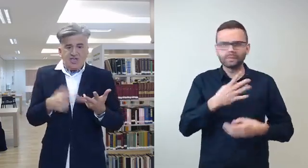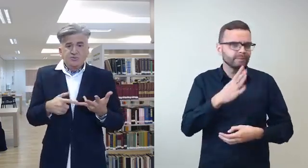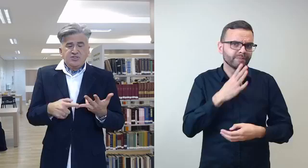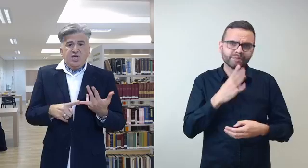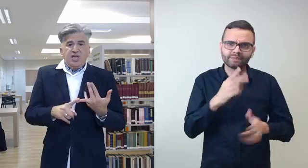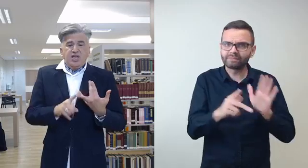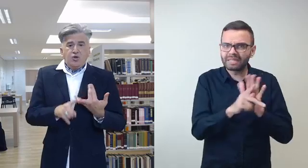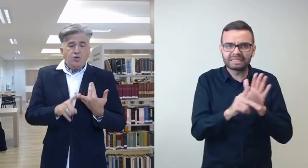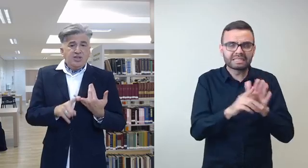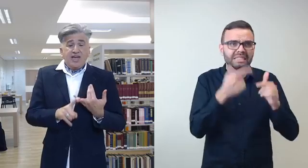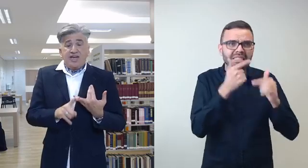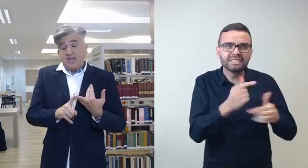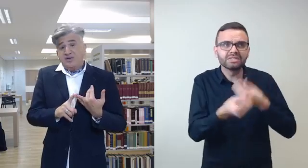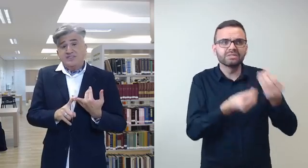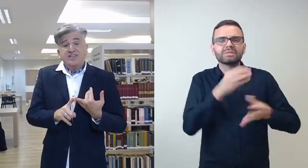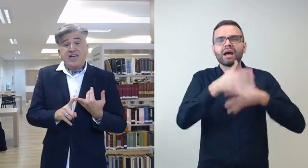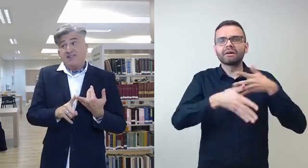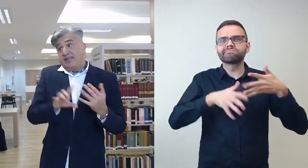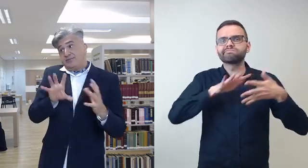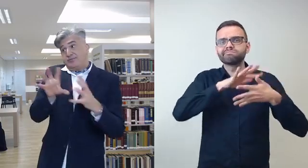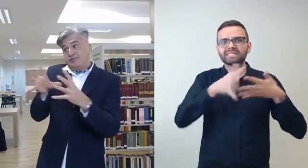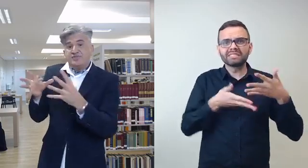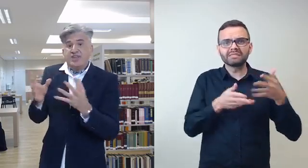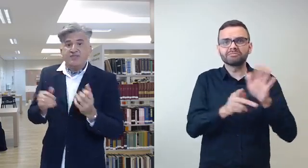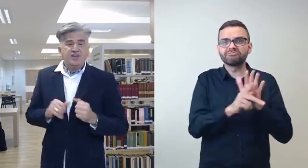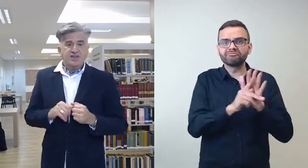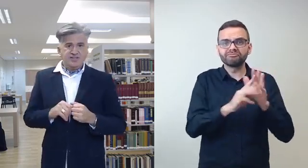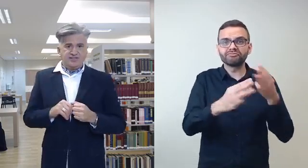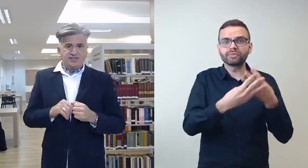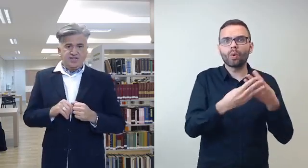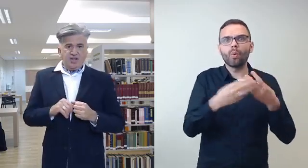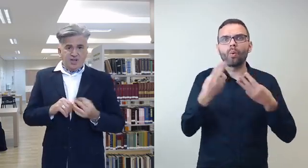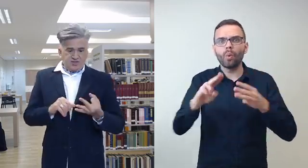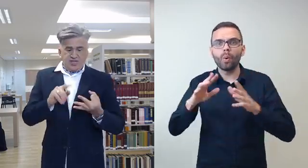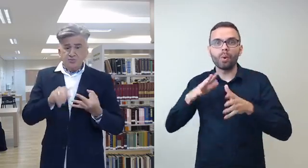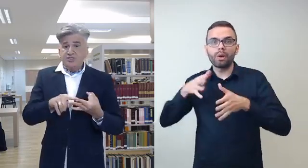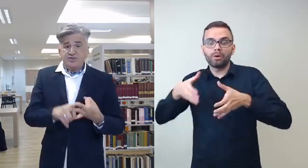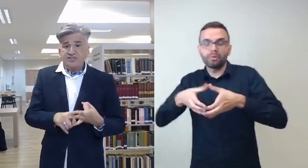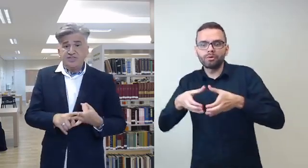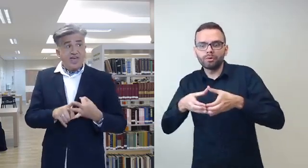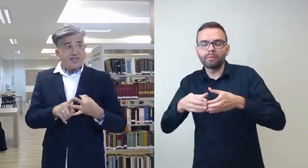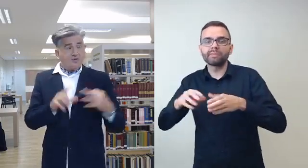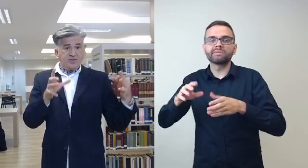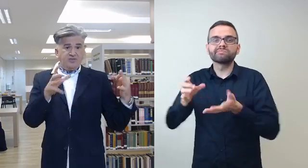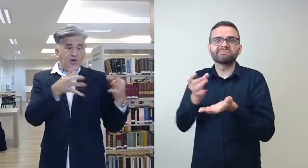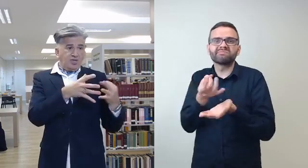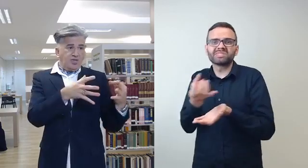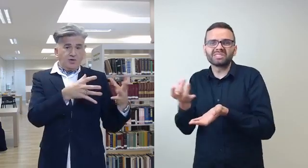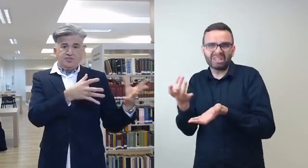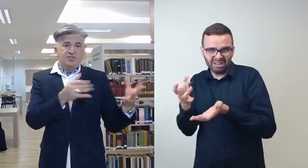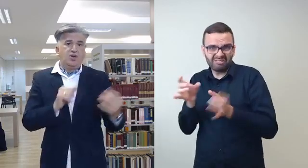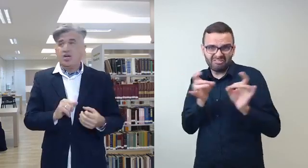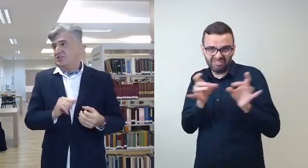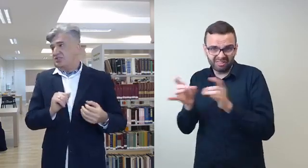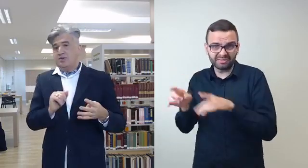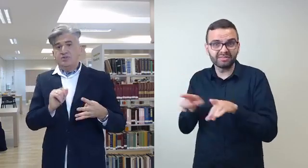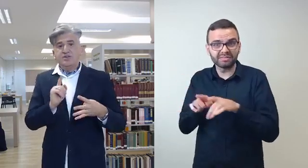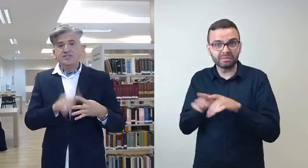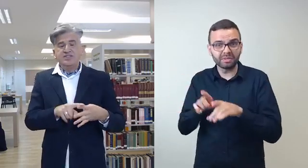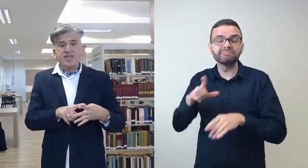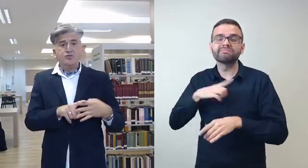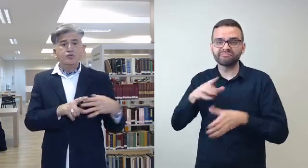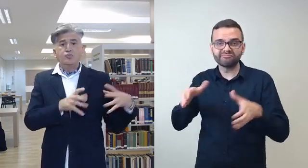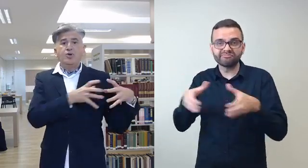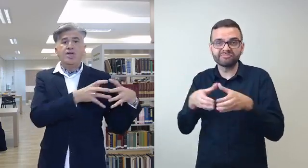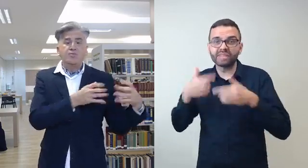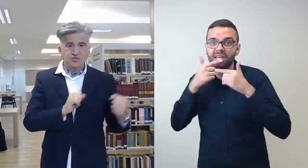Nós temos língua de sinais lá dos traficantes. Nós temos língua de sinais do pessoal que usa drogas. Nós temos língua de